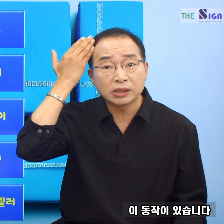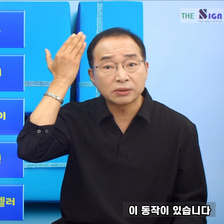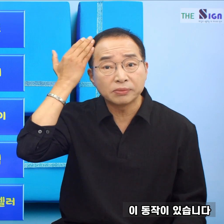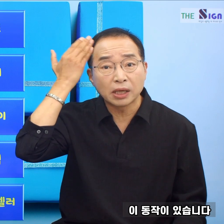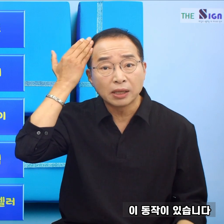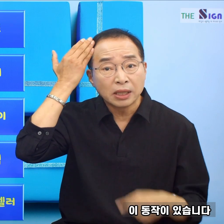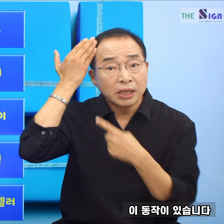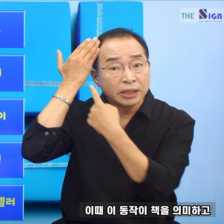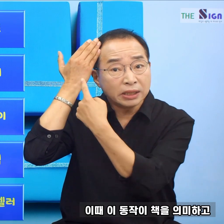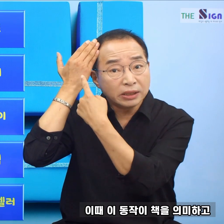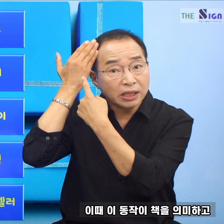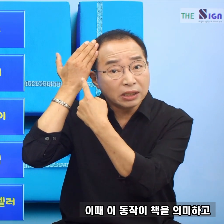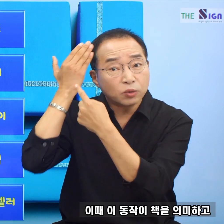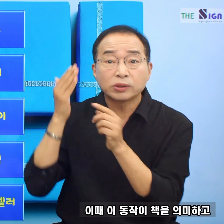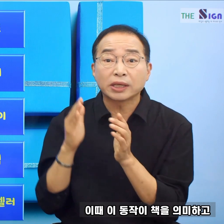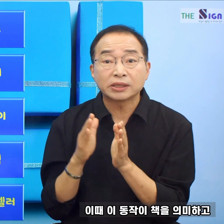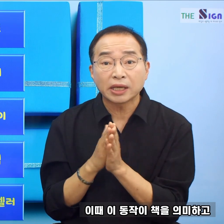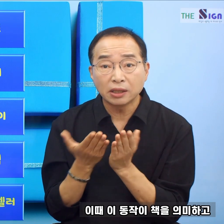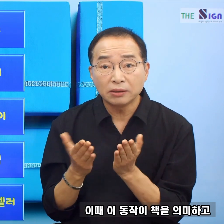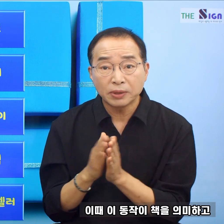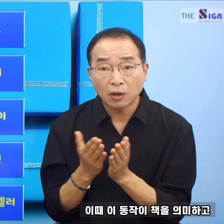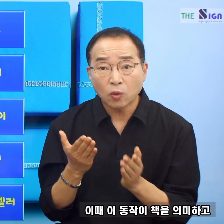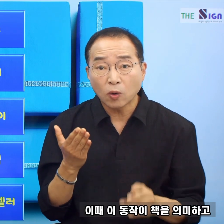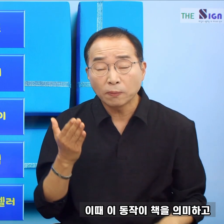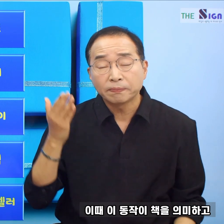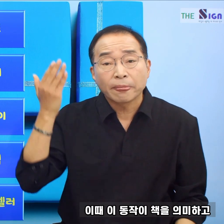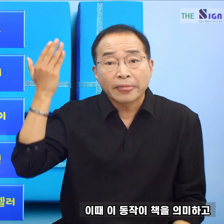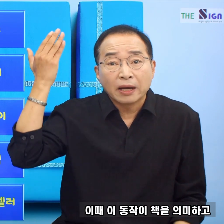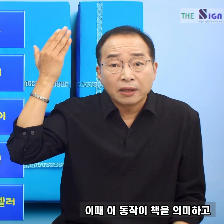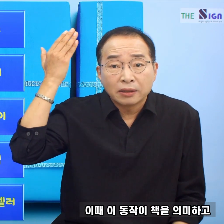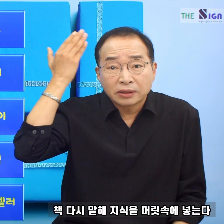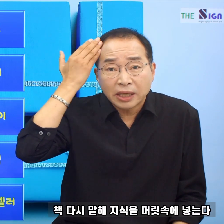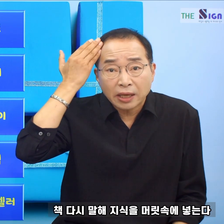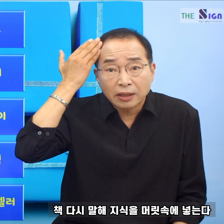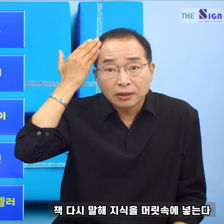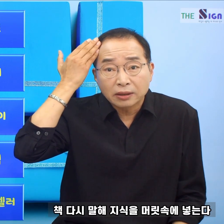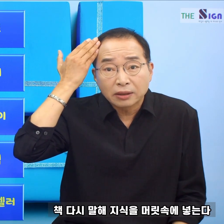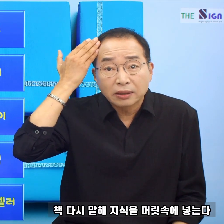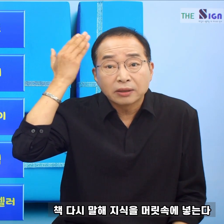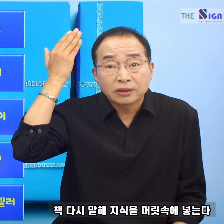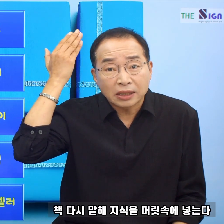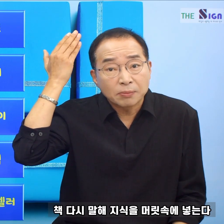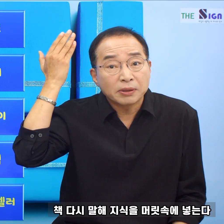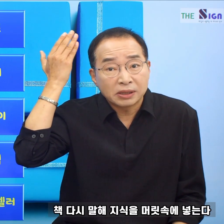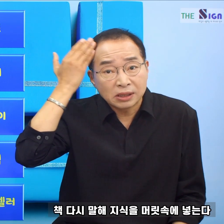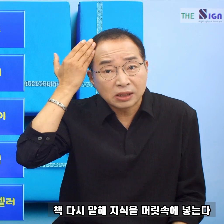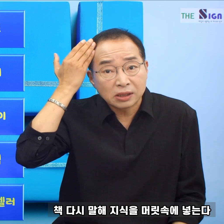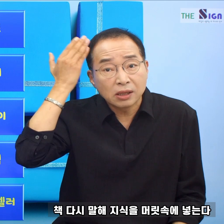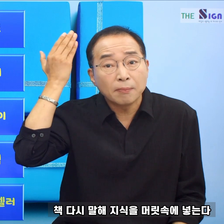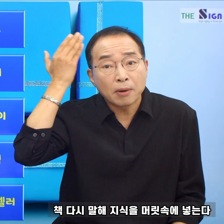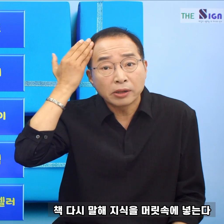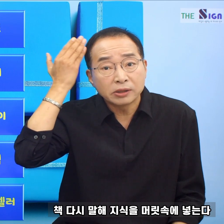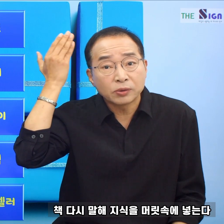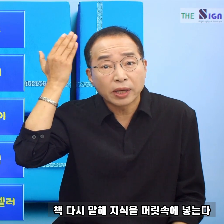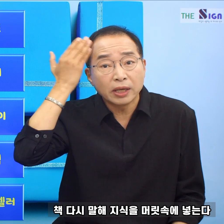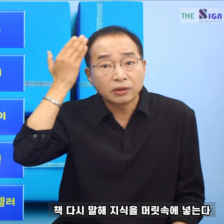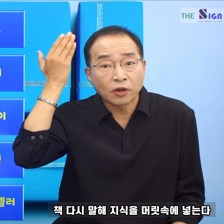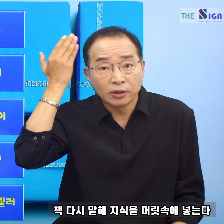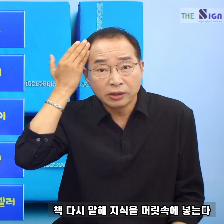있습니다. 이때 이 동작이 책을 의미하고 책, 다시 한번 지식을 머릿속에 넣는다